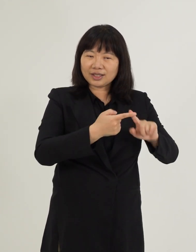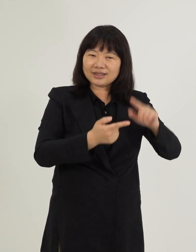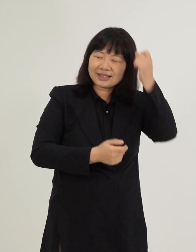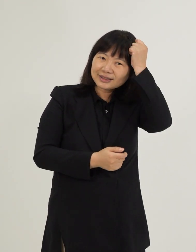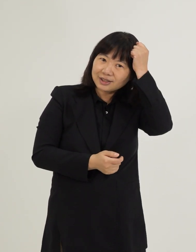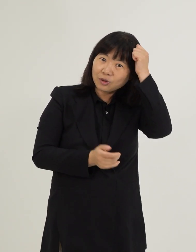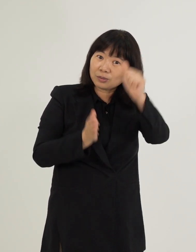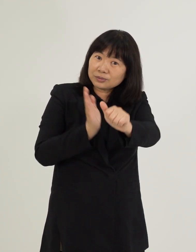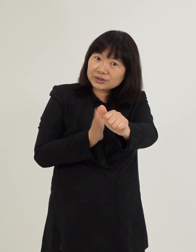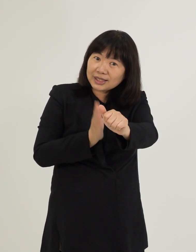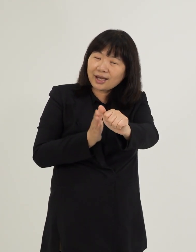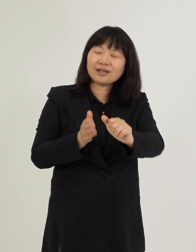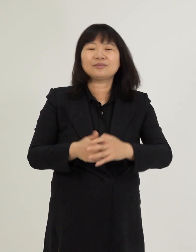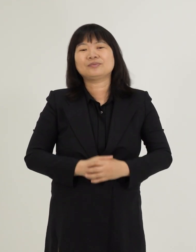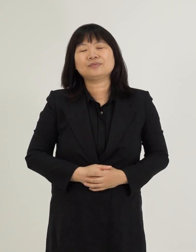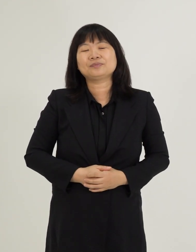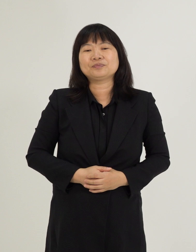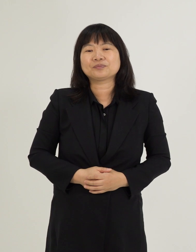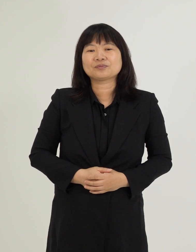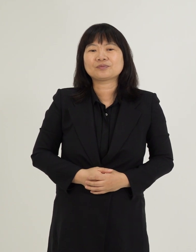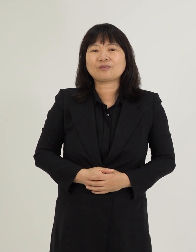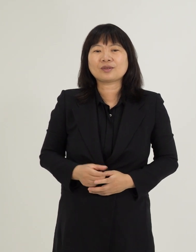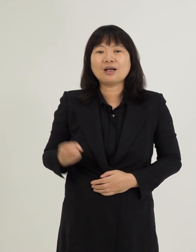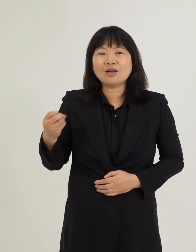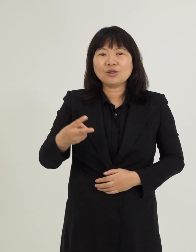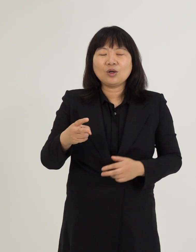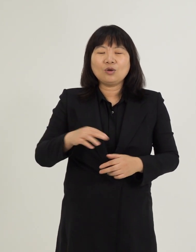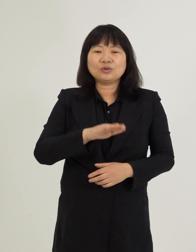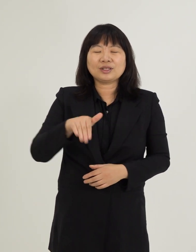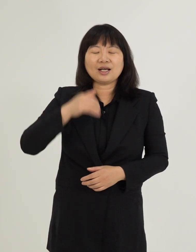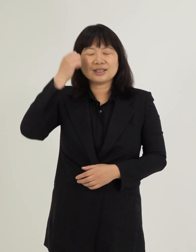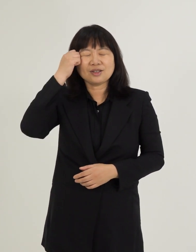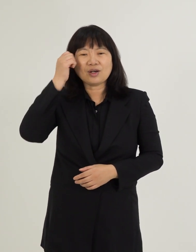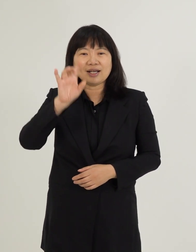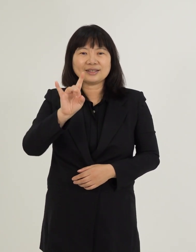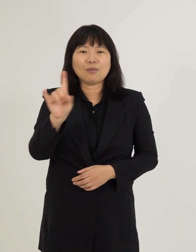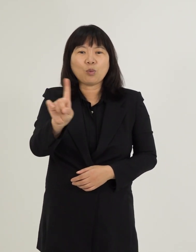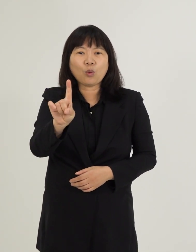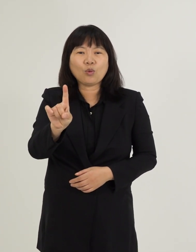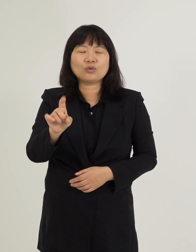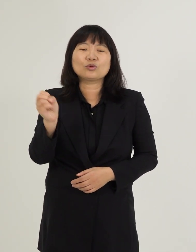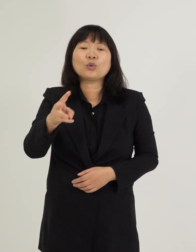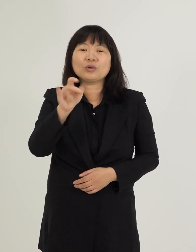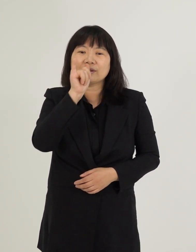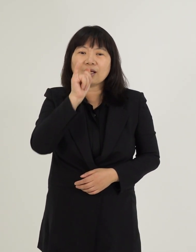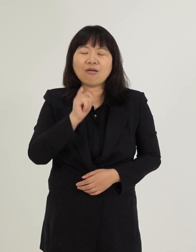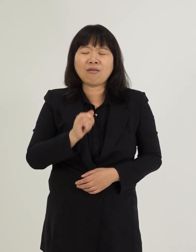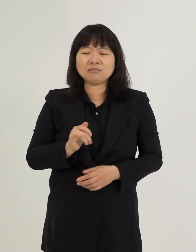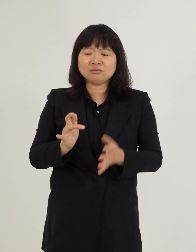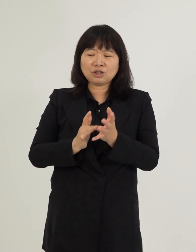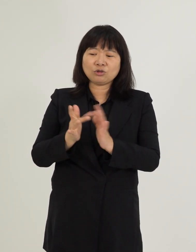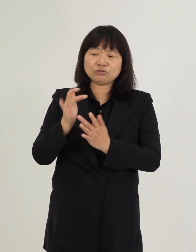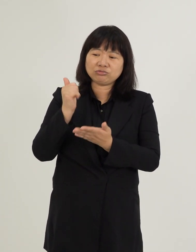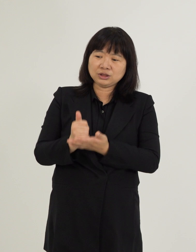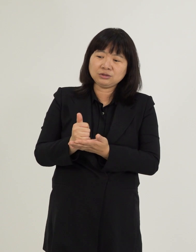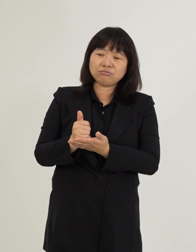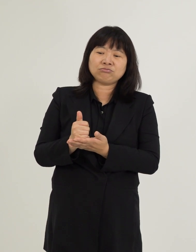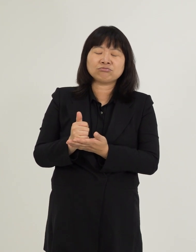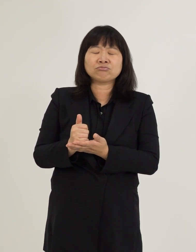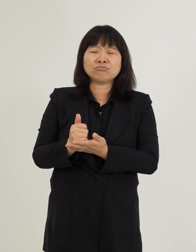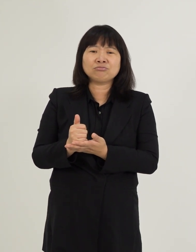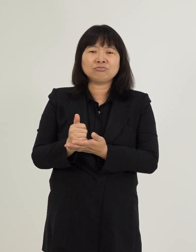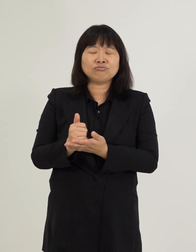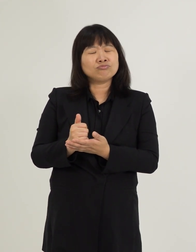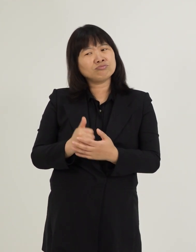건져 올릴 개념 하나가 뭐냐면, 아니 아무리 예수님이라도 그렇지 그냥 아무 집이나